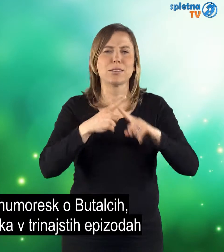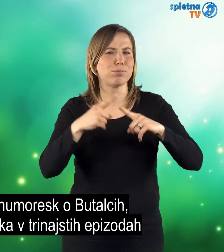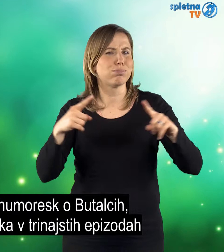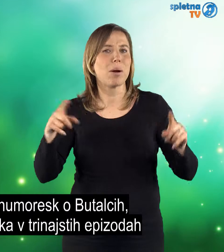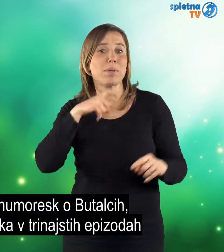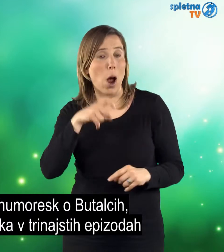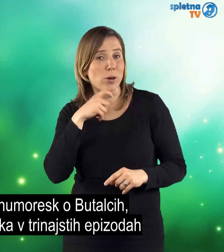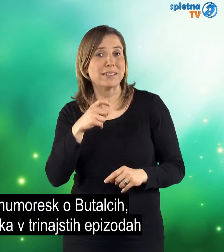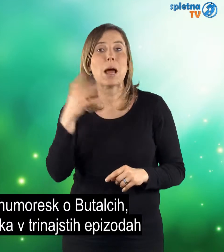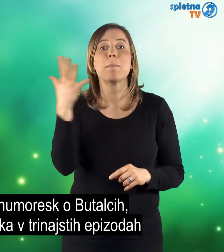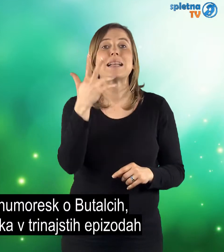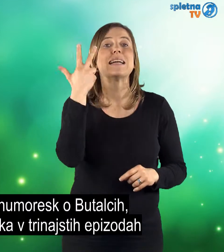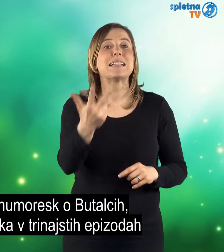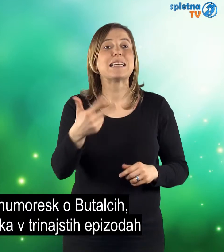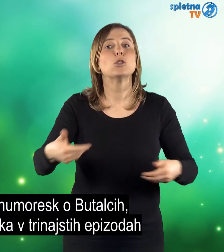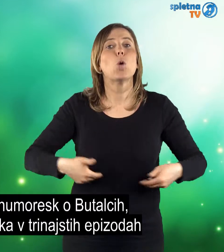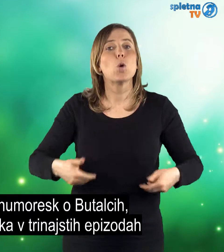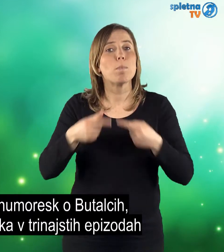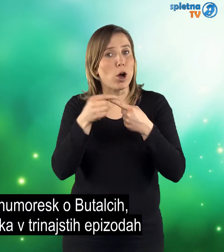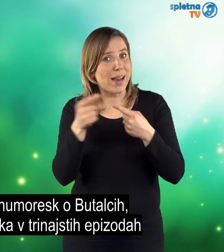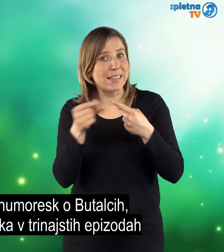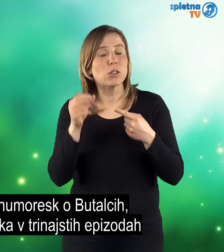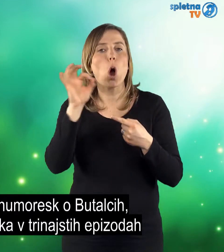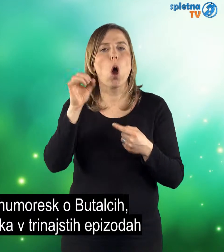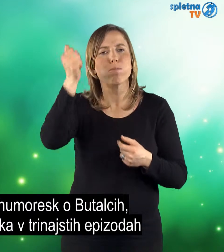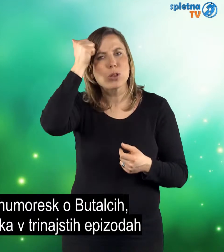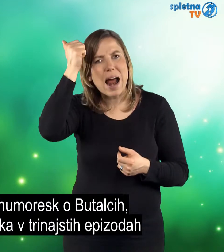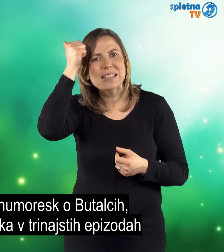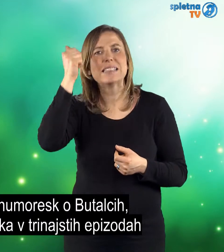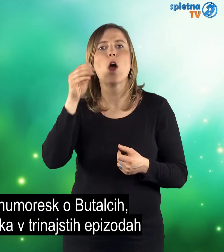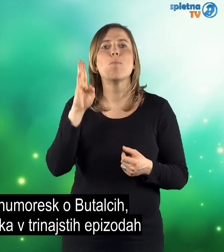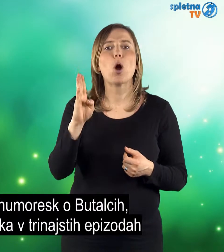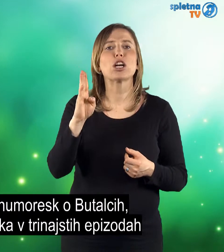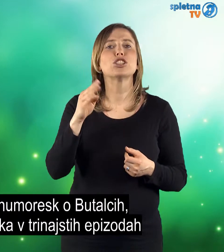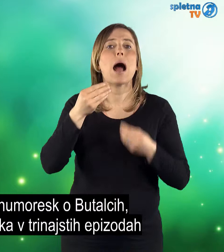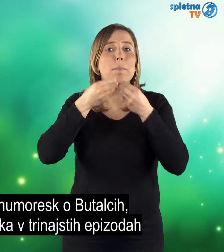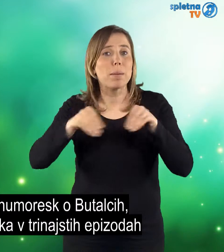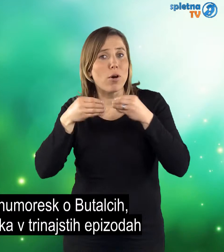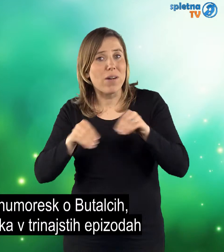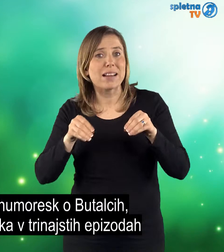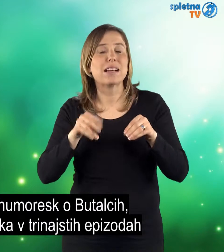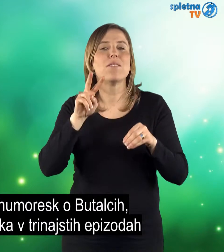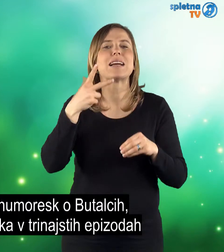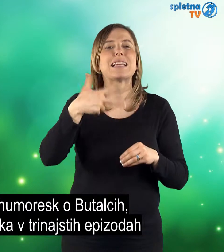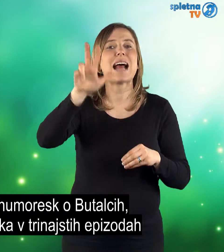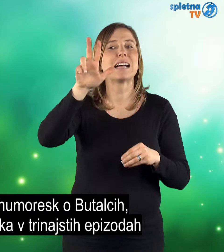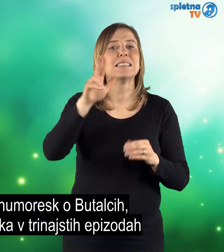pravljic, 35 humoresk o Butalcih, Boriška pripovedka v 13 epizodah in 19